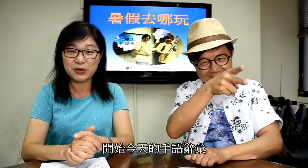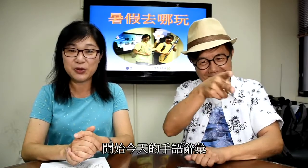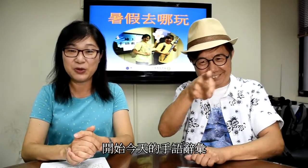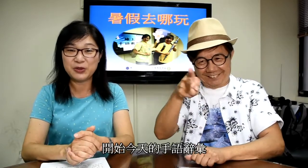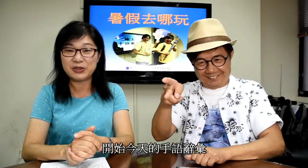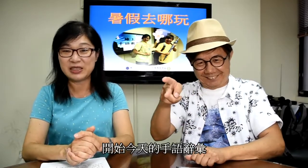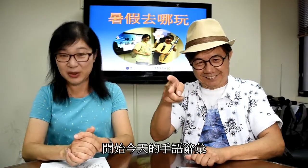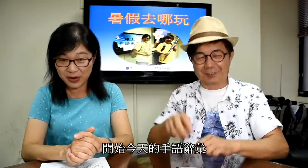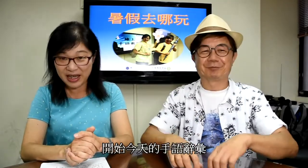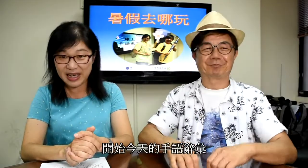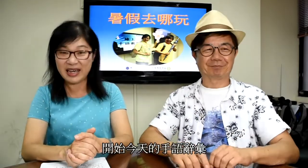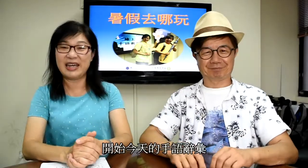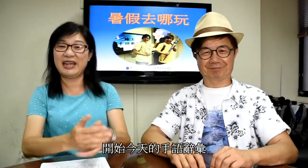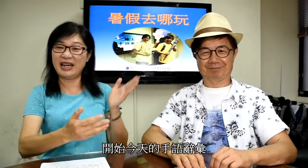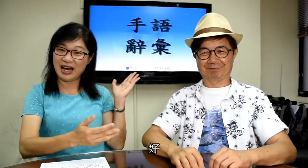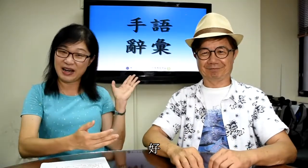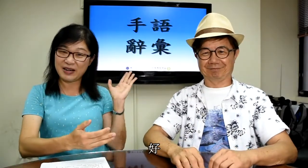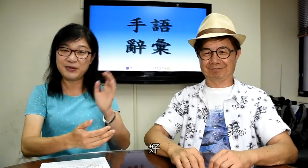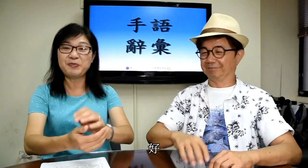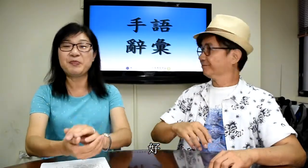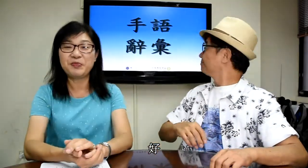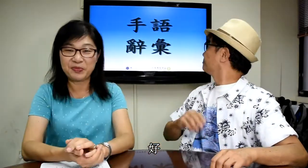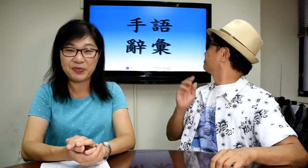语词汇。好，